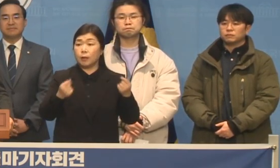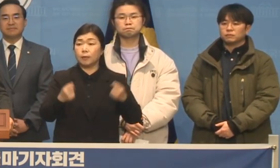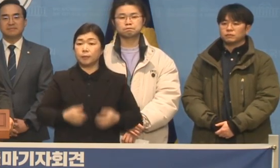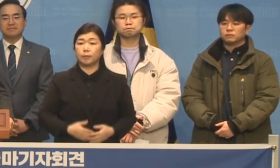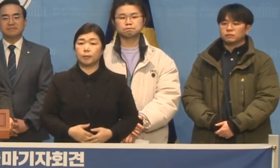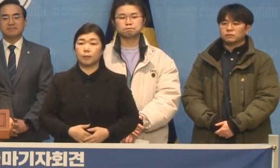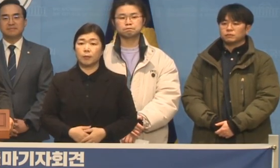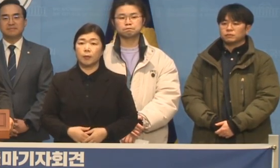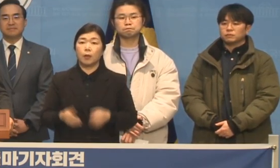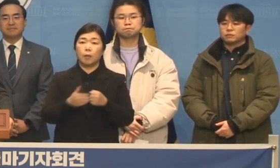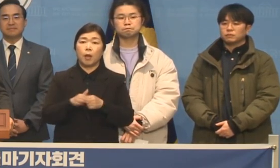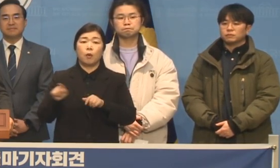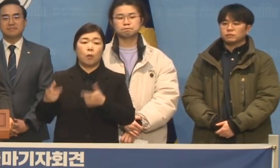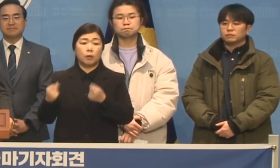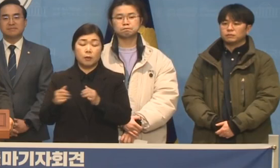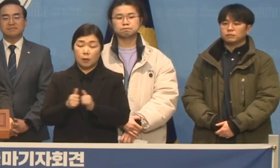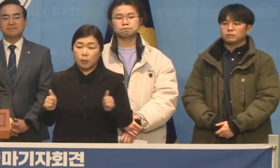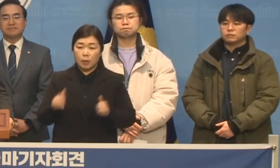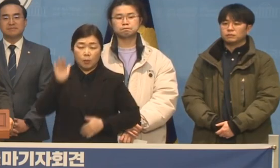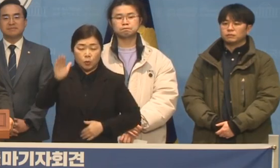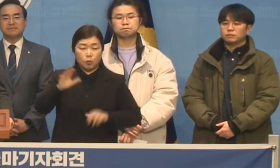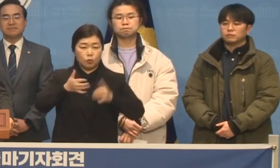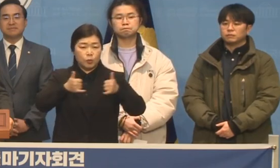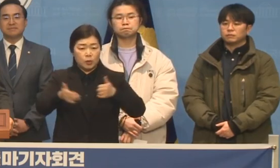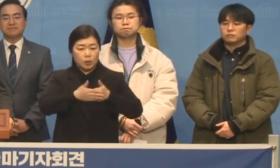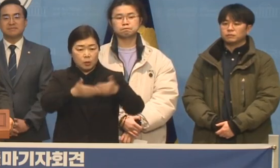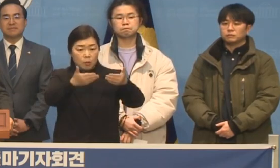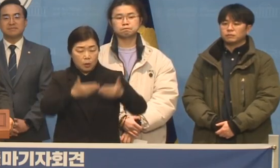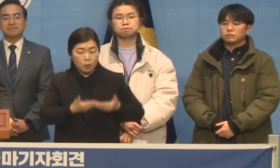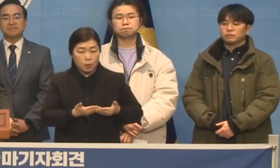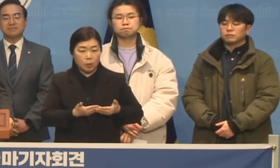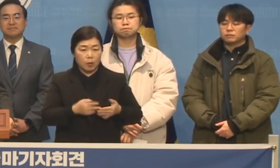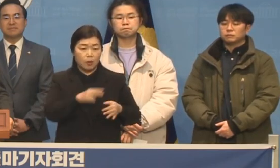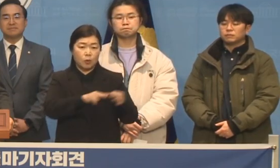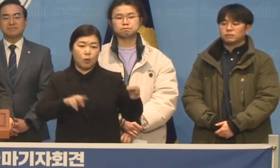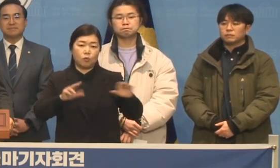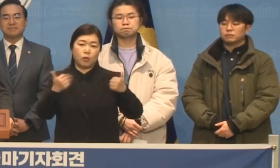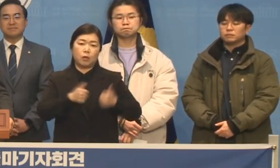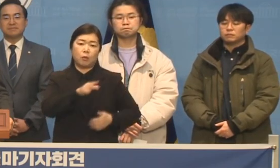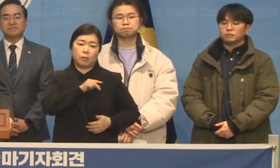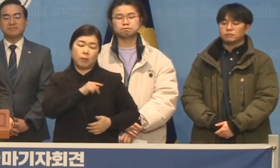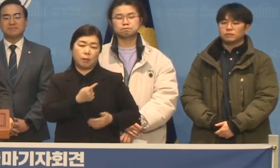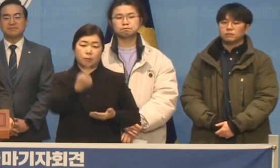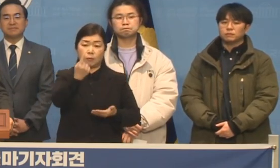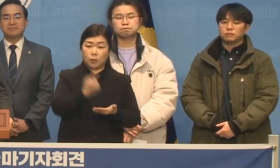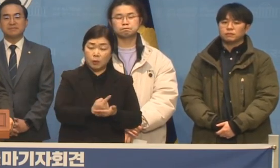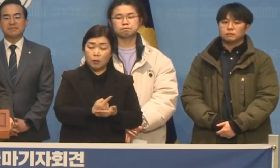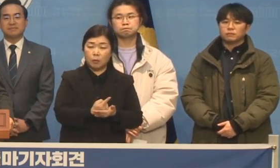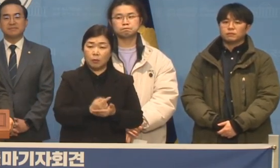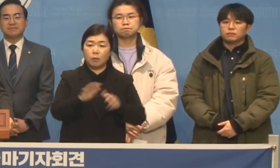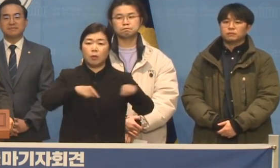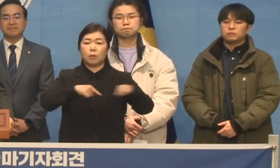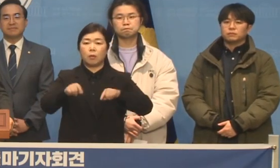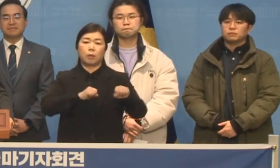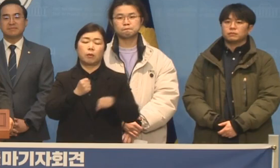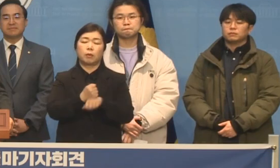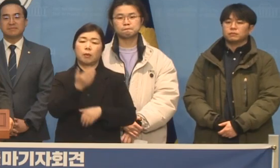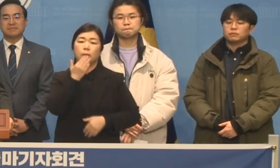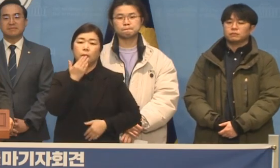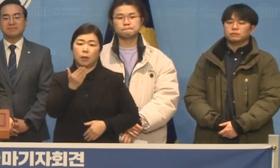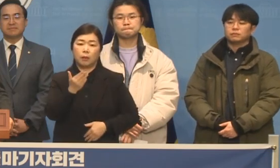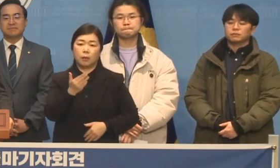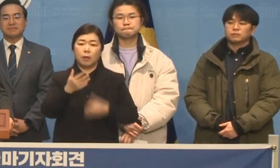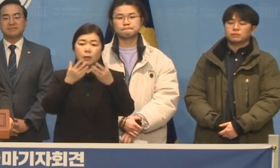국민들의 지지와 성원 속에서 여의도에 들어와서 의정활동을 할 수 있는 그런 그 사례들이 앞으로